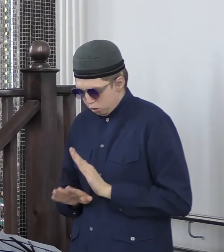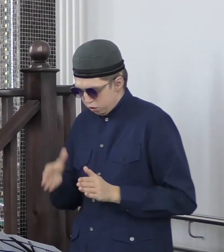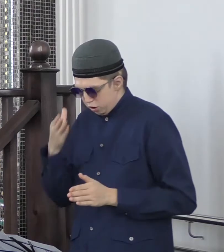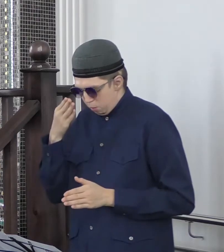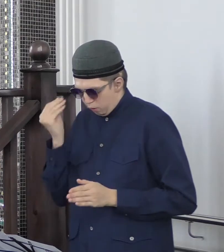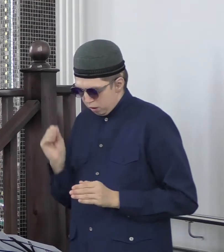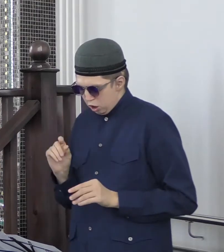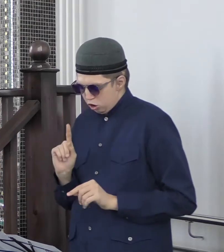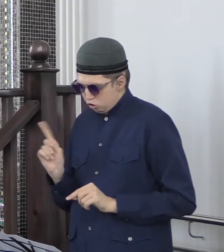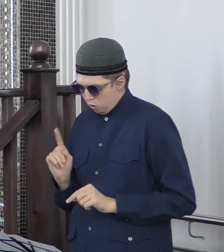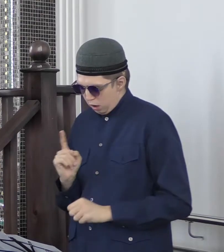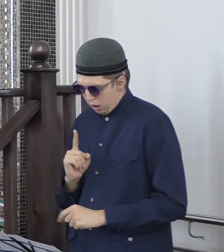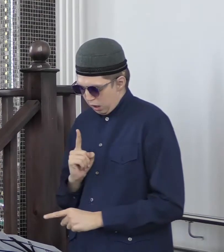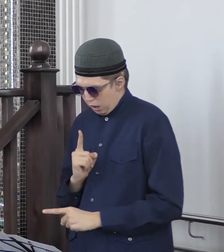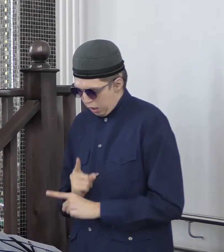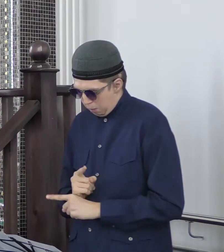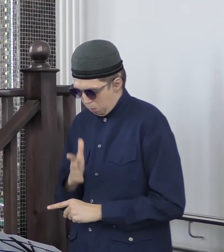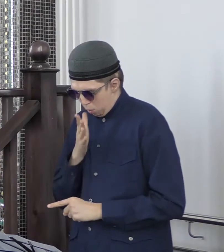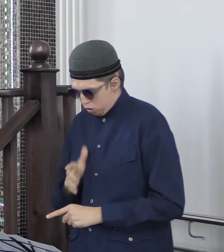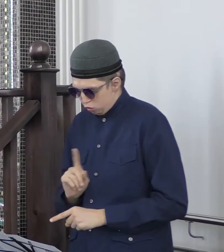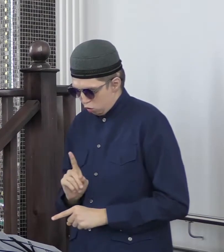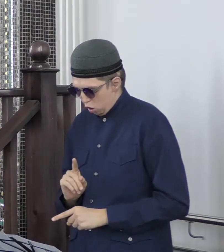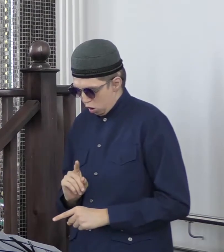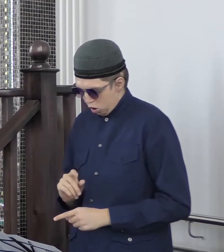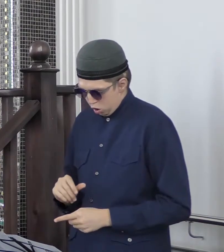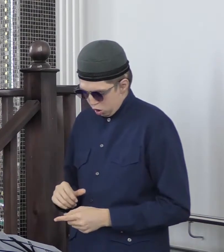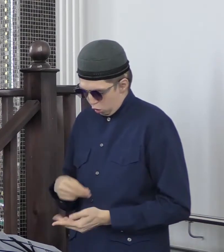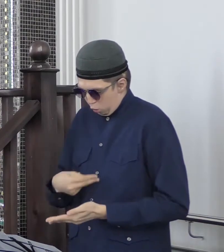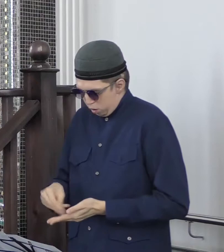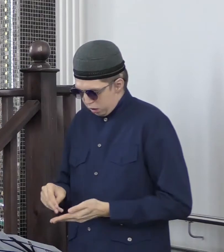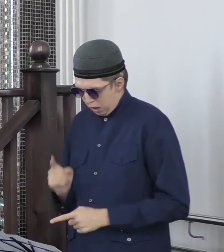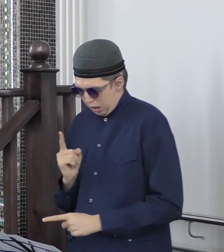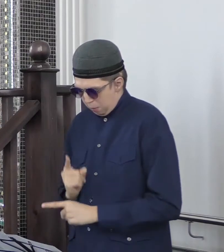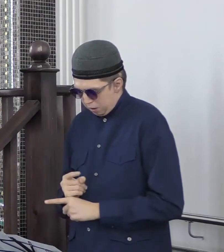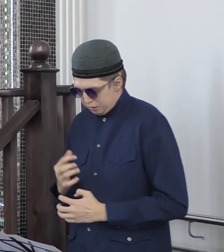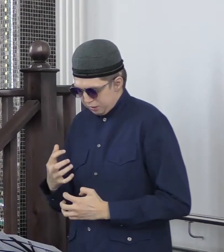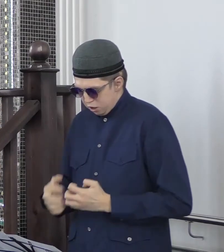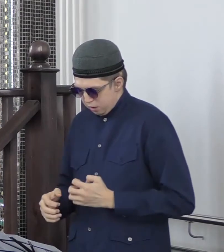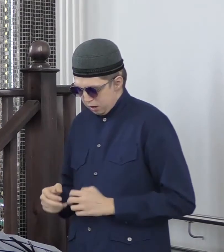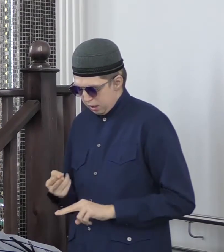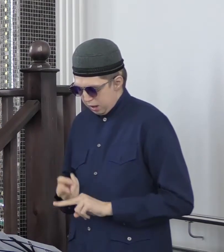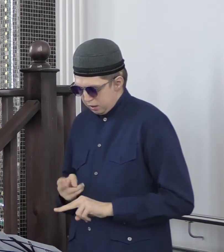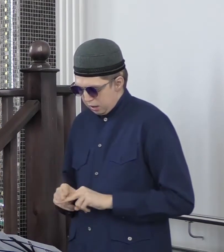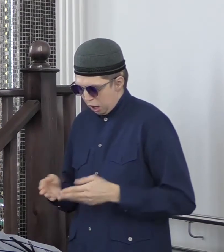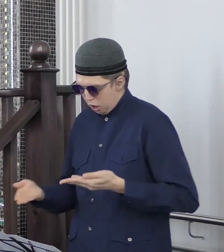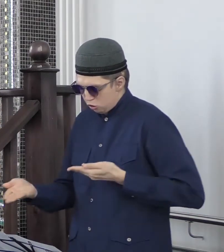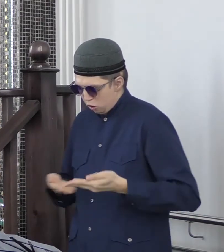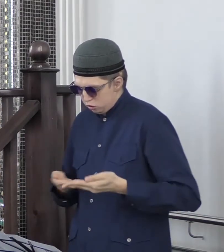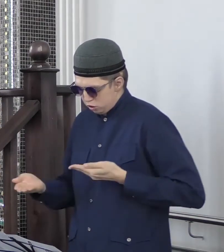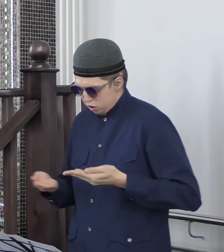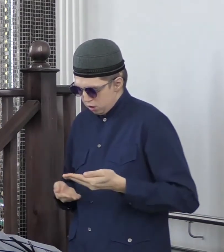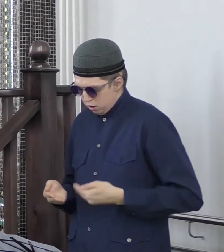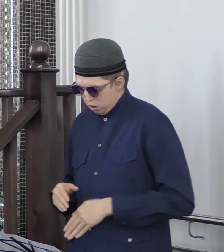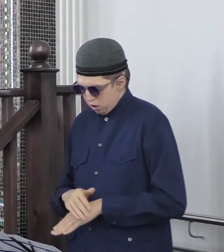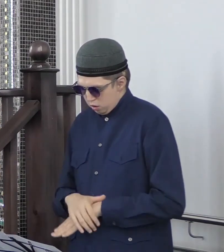бар. Етімлеріне, мәскенлеріне алардан кешіріп бер, аларға ашап, аларға ішер, аларға қолдан кеген